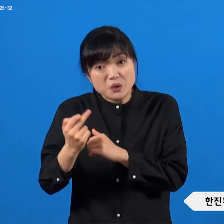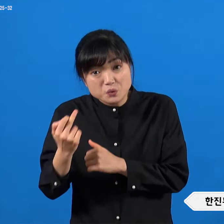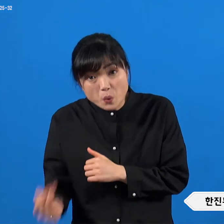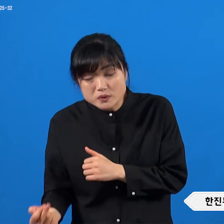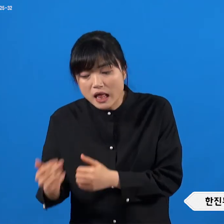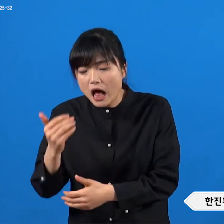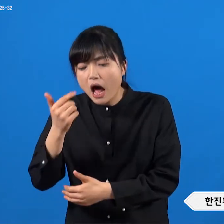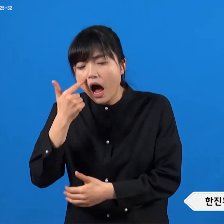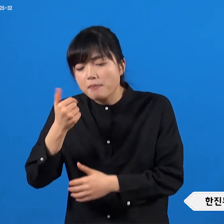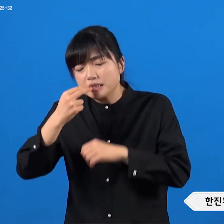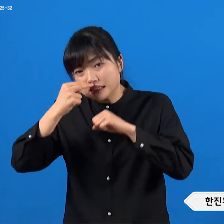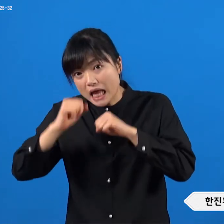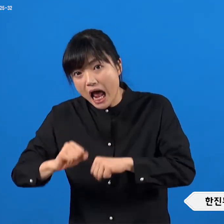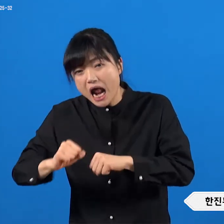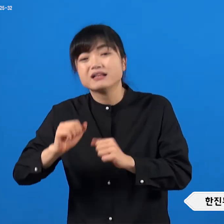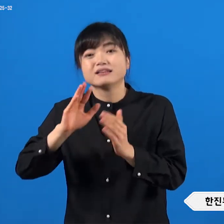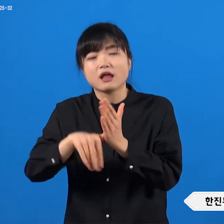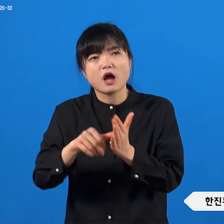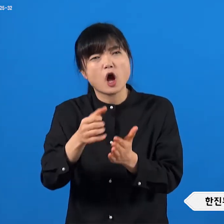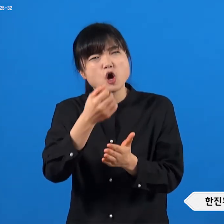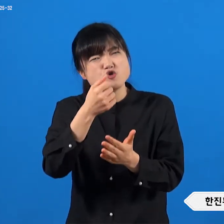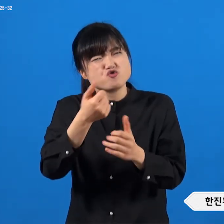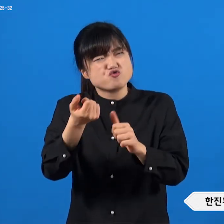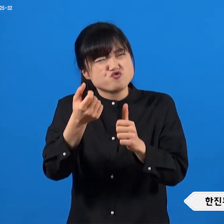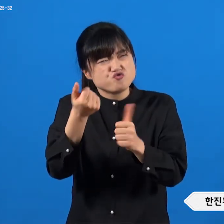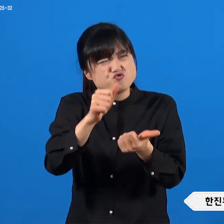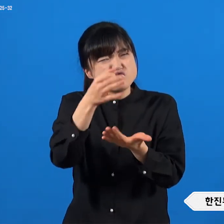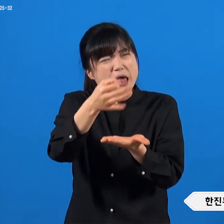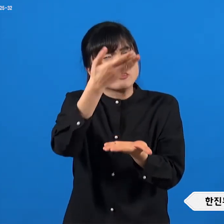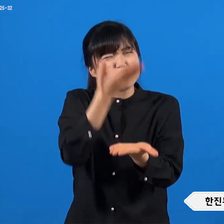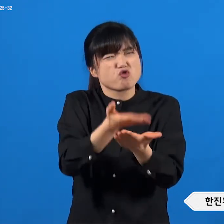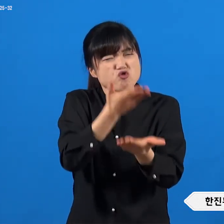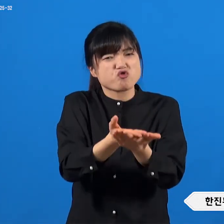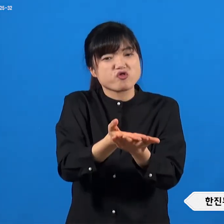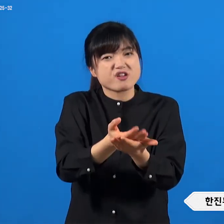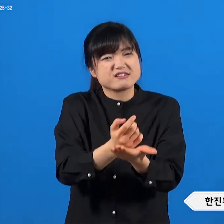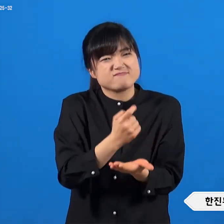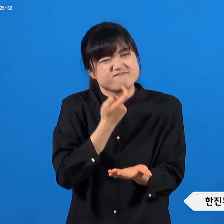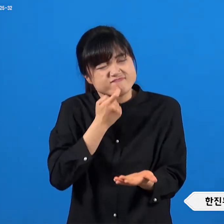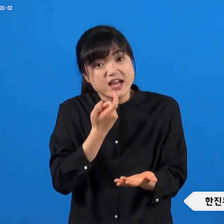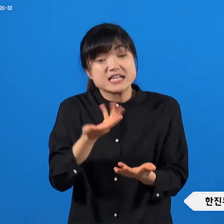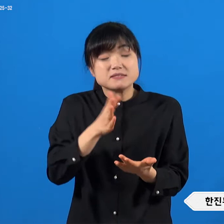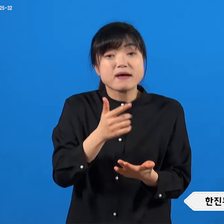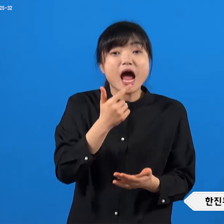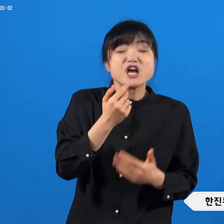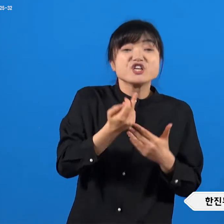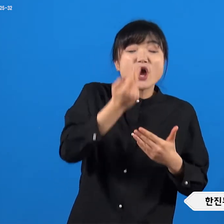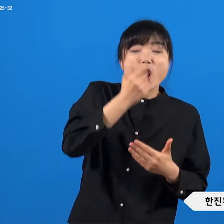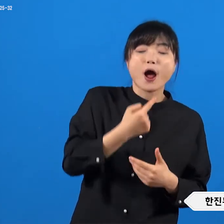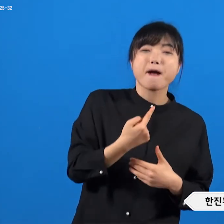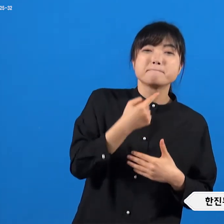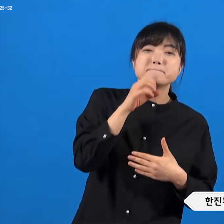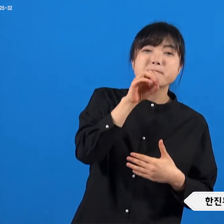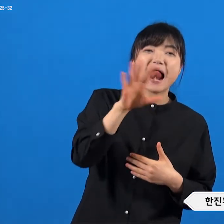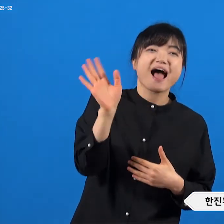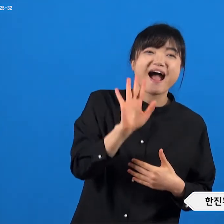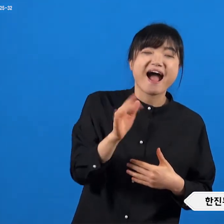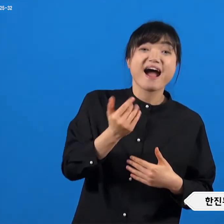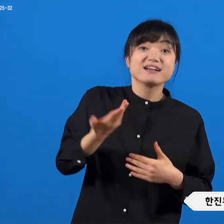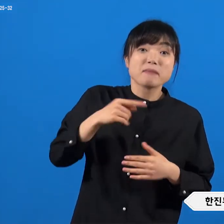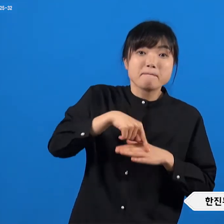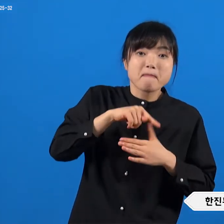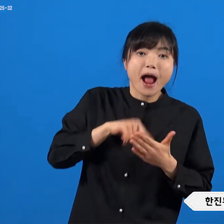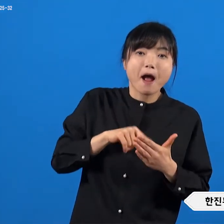동생은 아버지 살아계신데 유산 내놓으라고 윽박질렀지요. 형은 그렇게는 하지 않았지만은